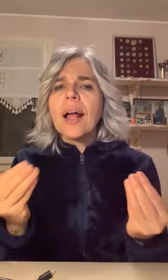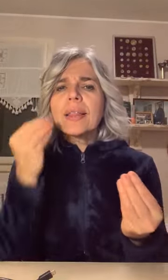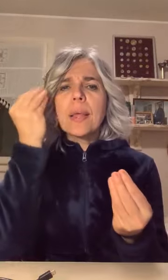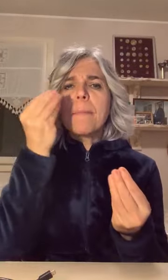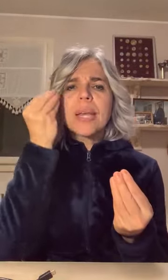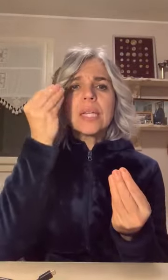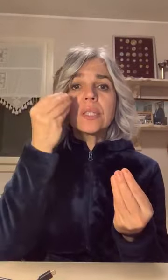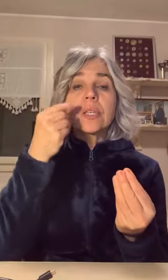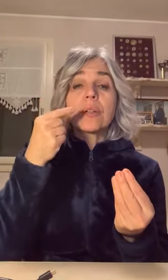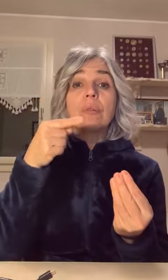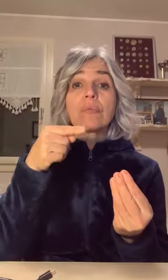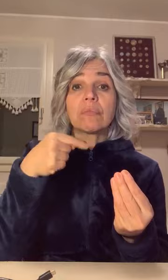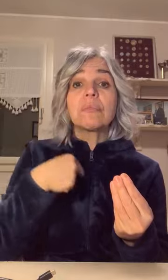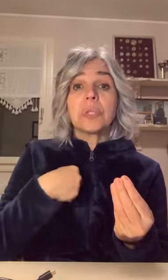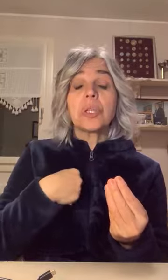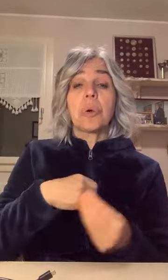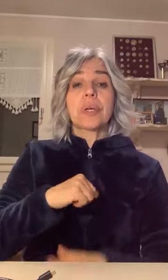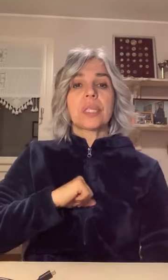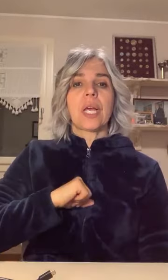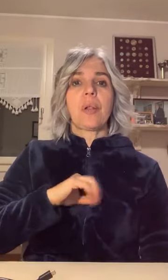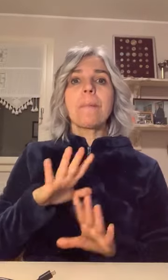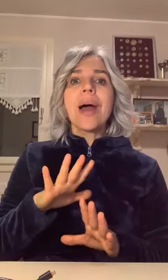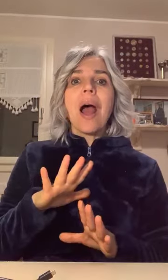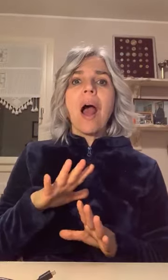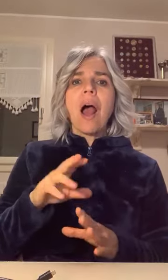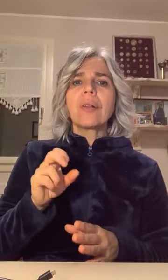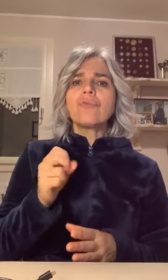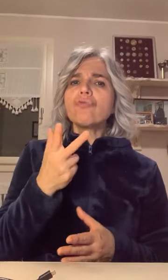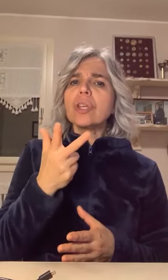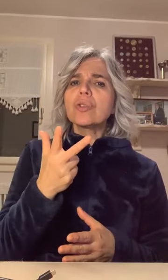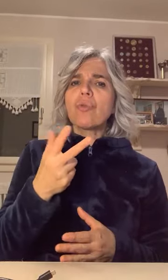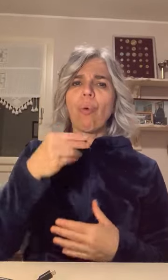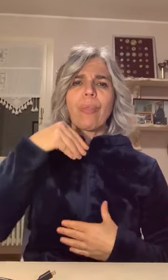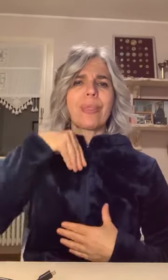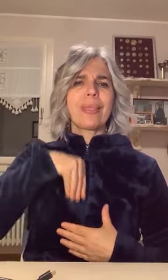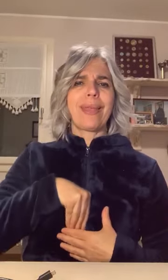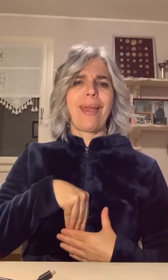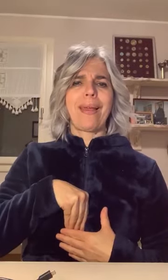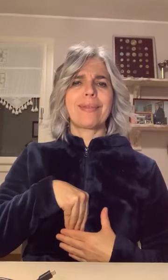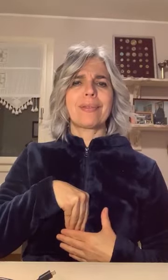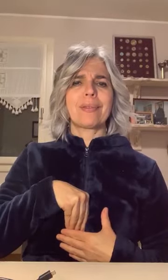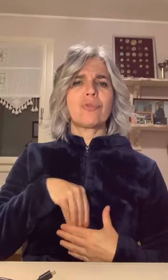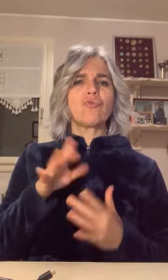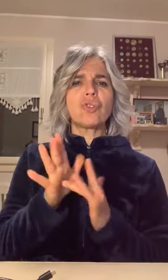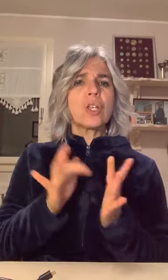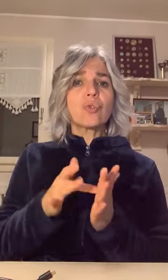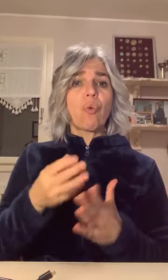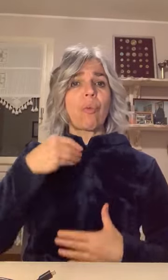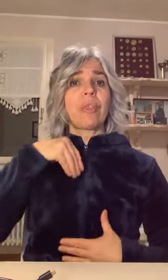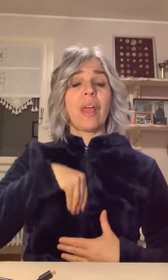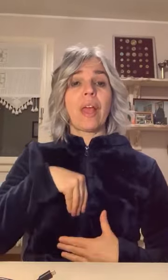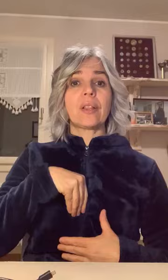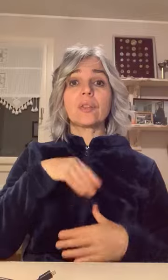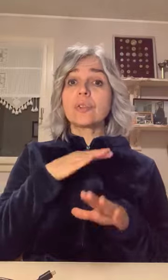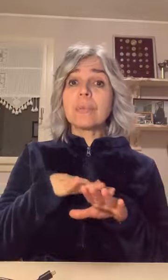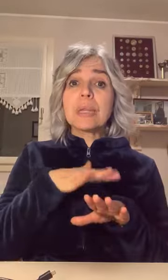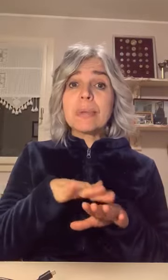sperimentato Cristo nella loro vita, non hanno ancora conosciuto, appartengono ad una religione, ad una